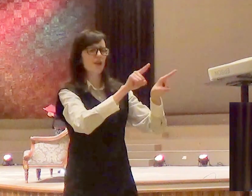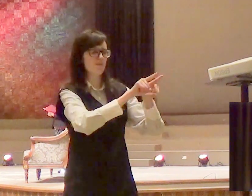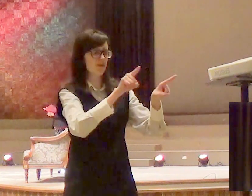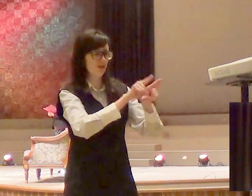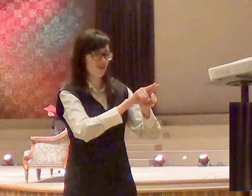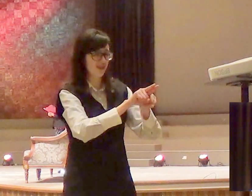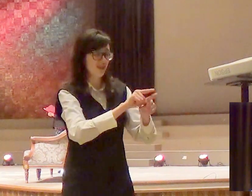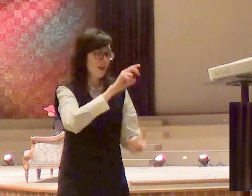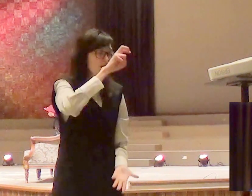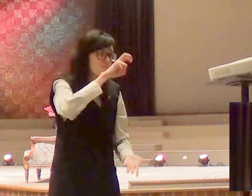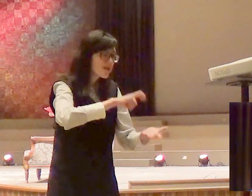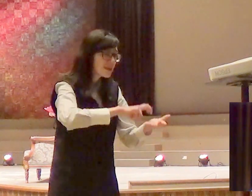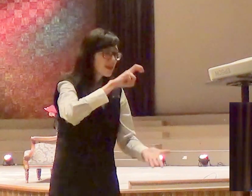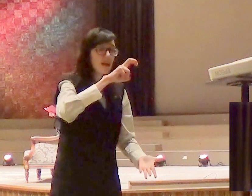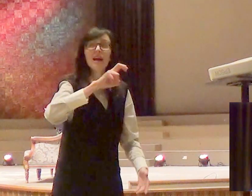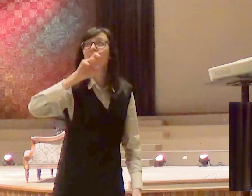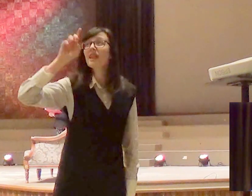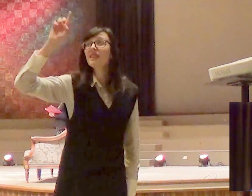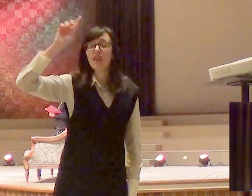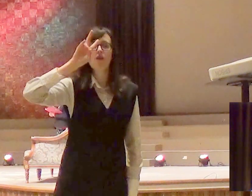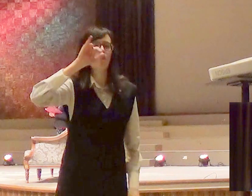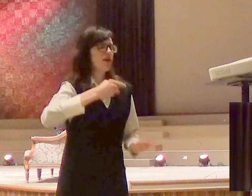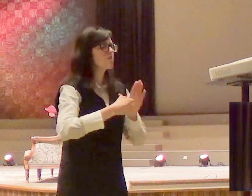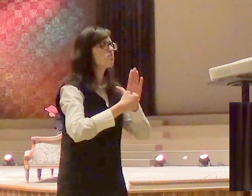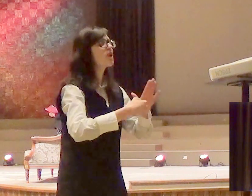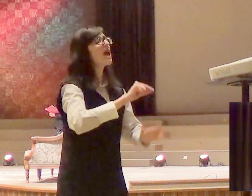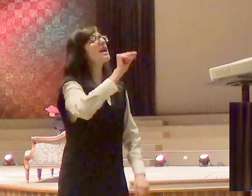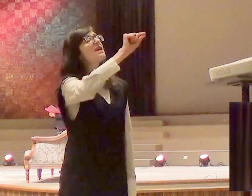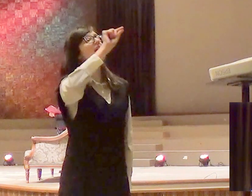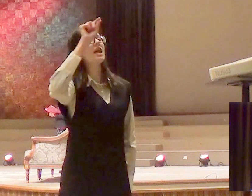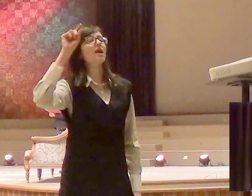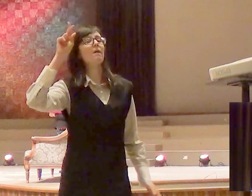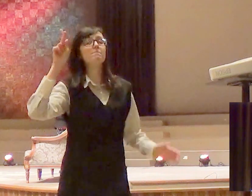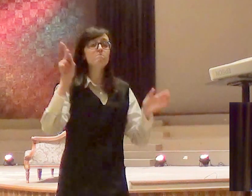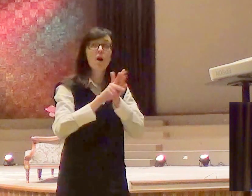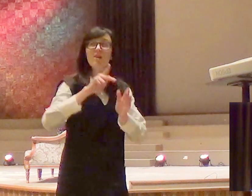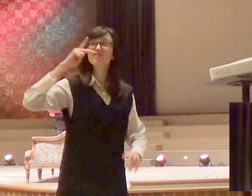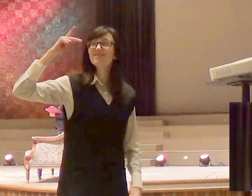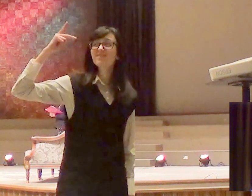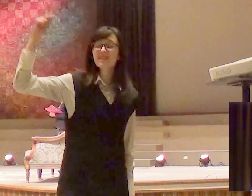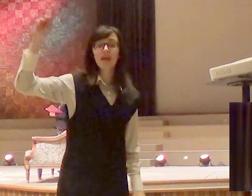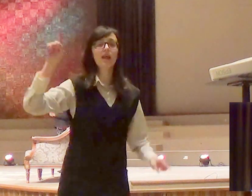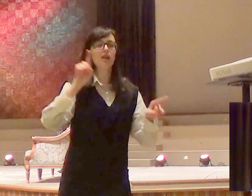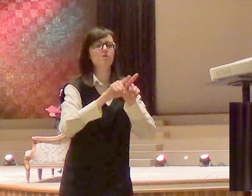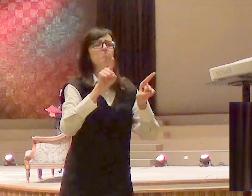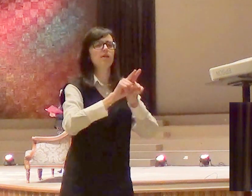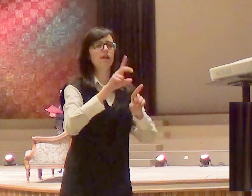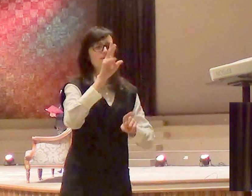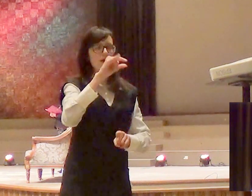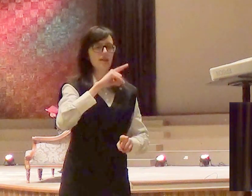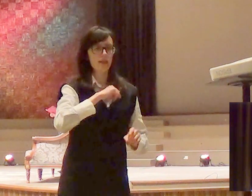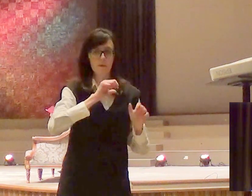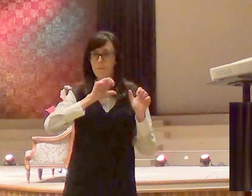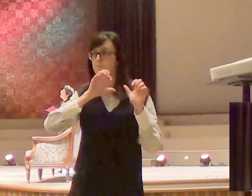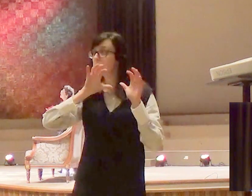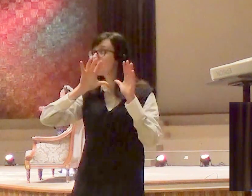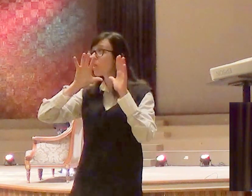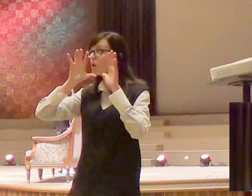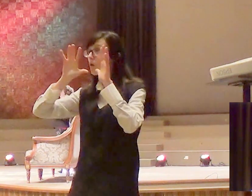manhã, o Senhor mostrará quem lhe pertence, e fará aproximar-se dele, aquele que é